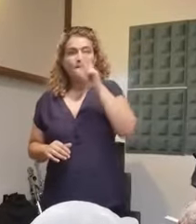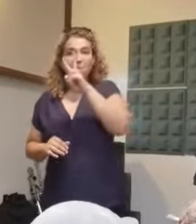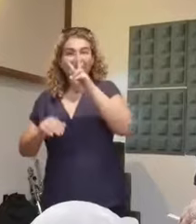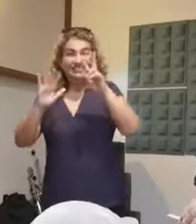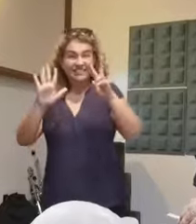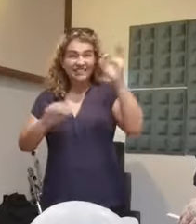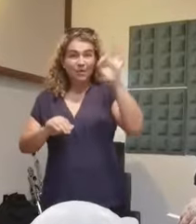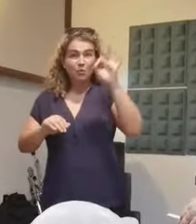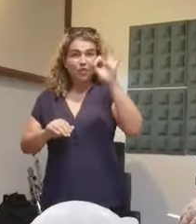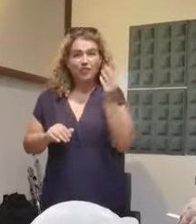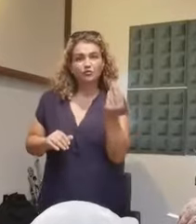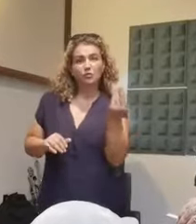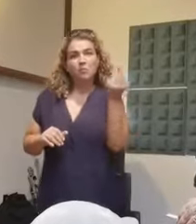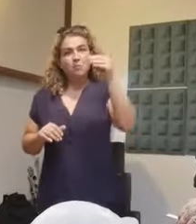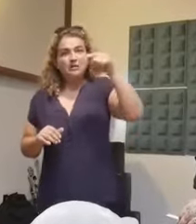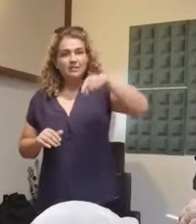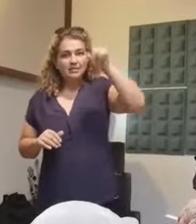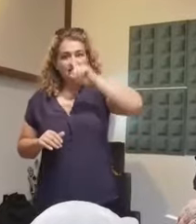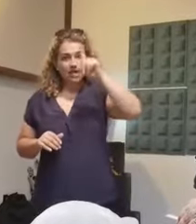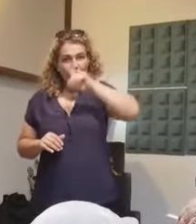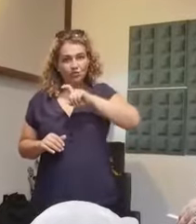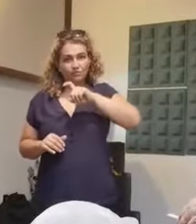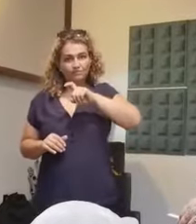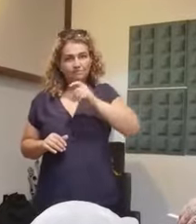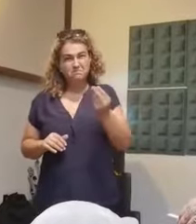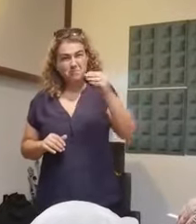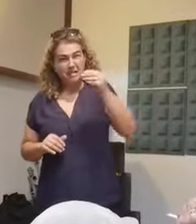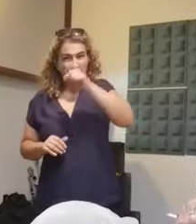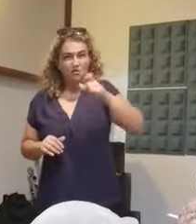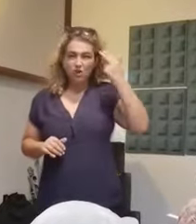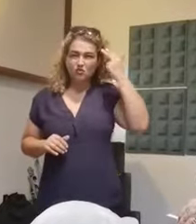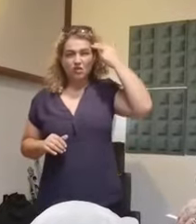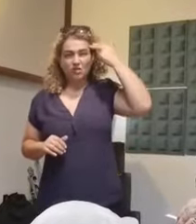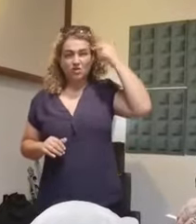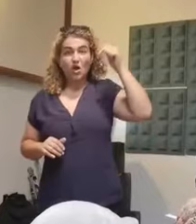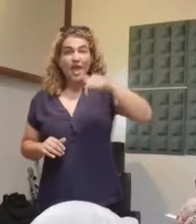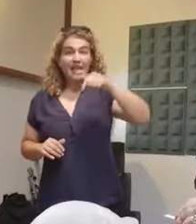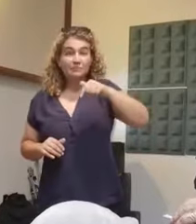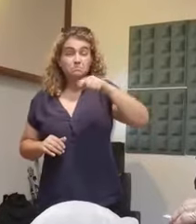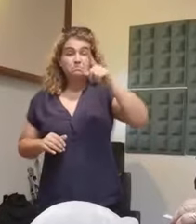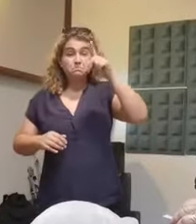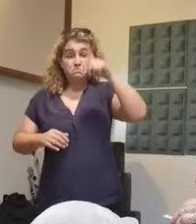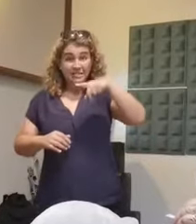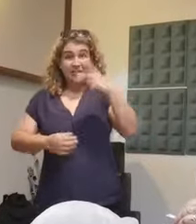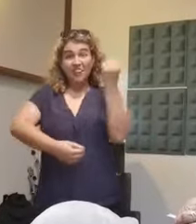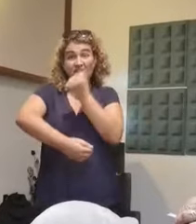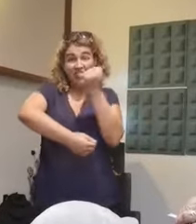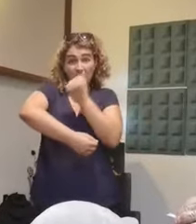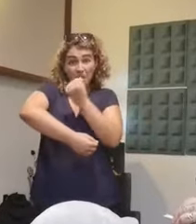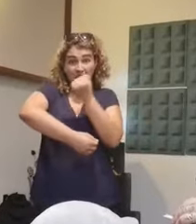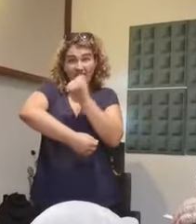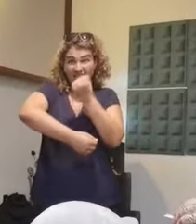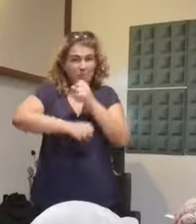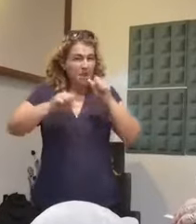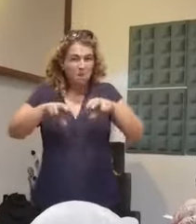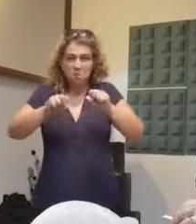27% de aumento en este año, el peor mes que con las cifras que se han recogido fue diciembre de 2020 y actualmente